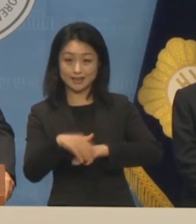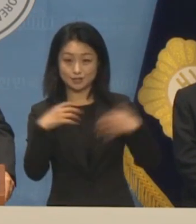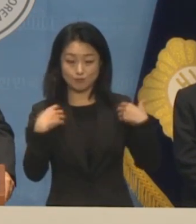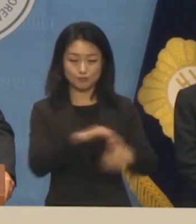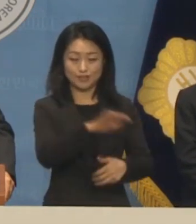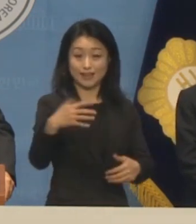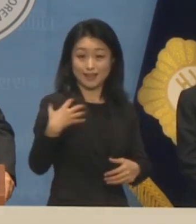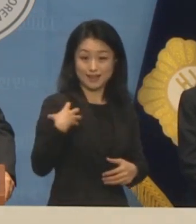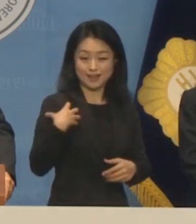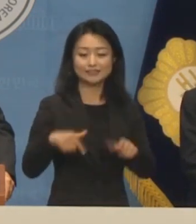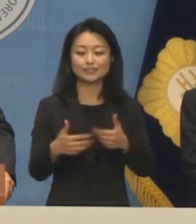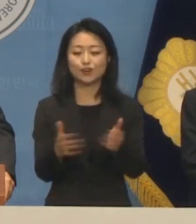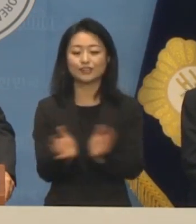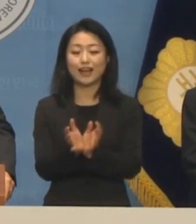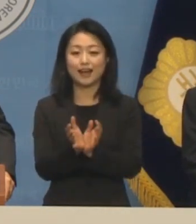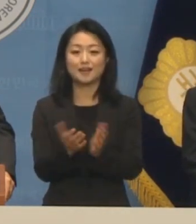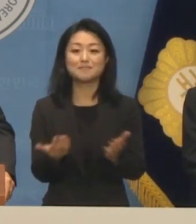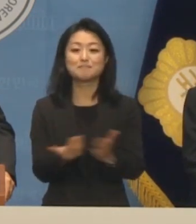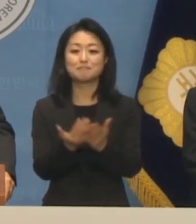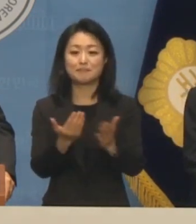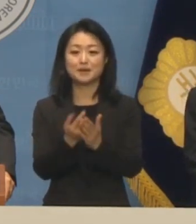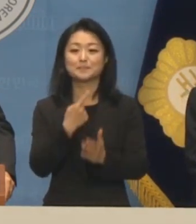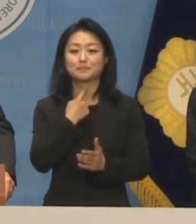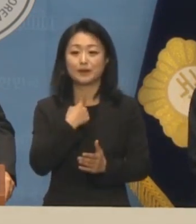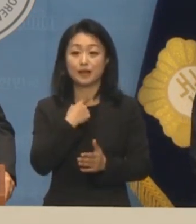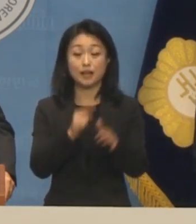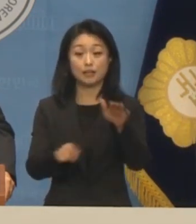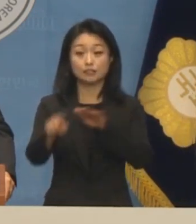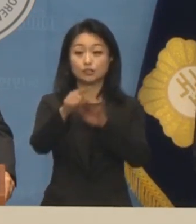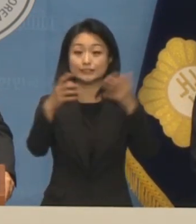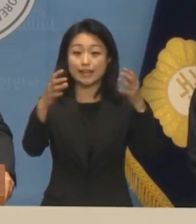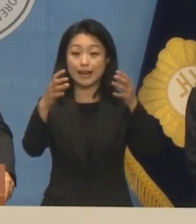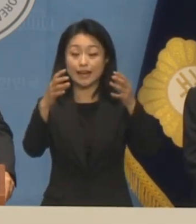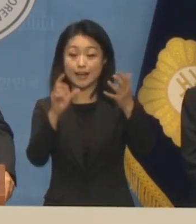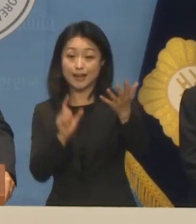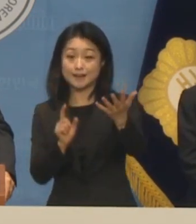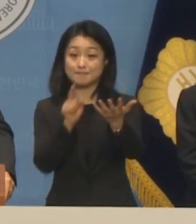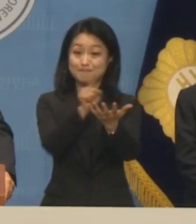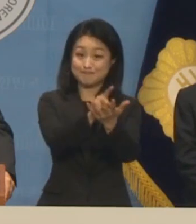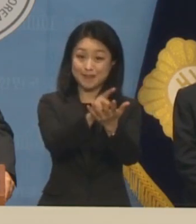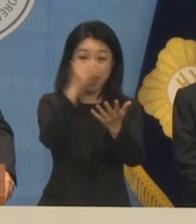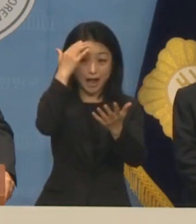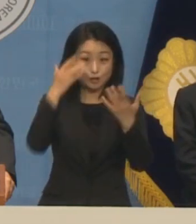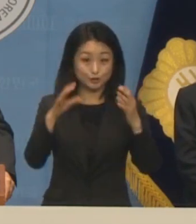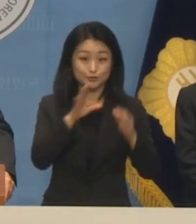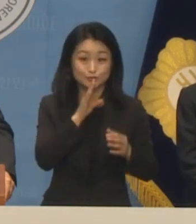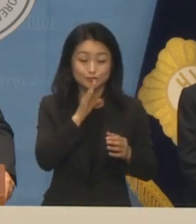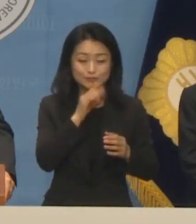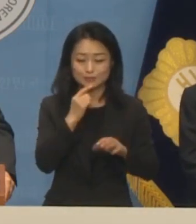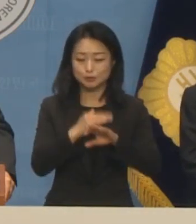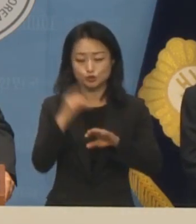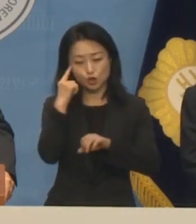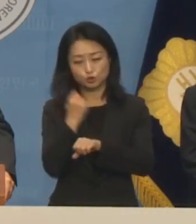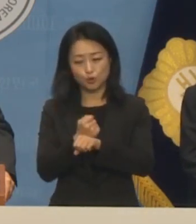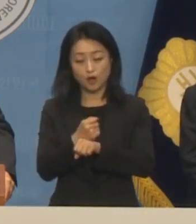성장하였습니다. 더군다나 우리나라가 선진국으로 진입한 이 마당에